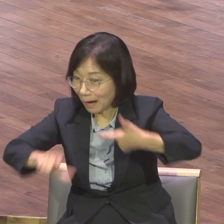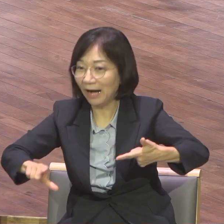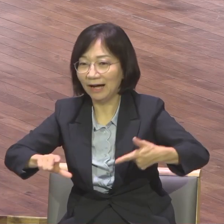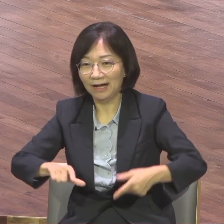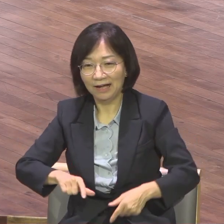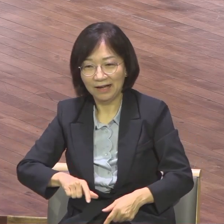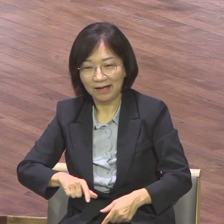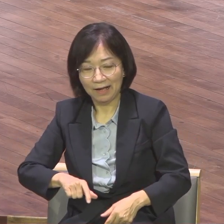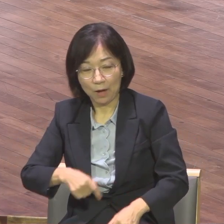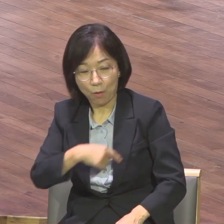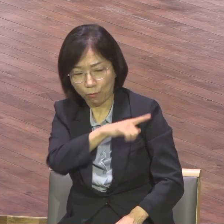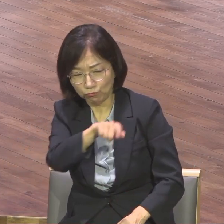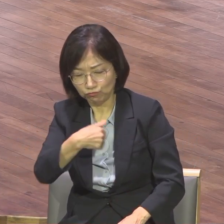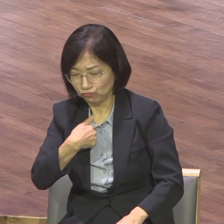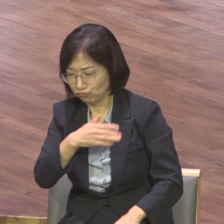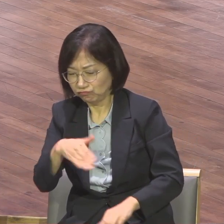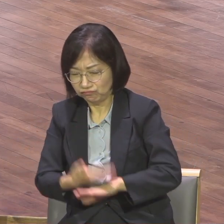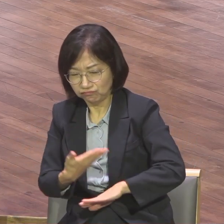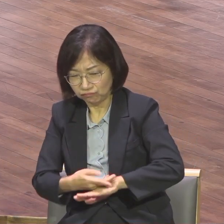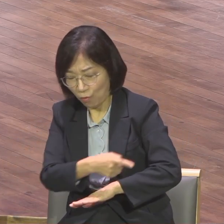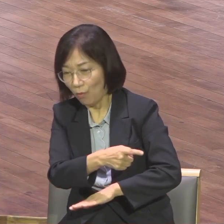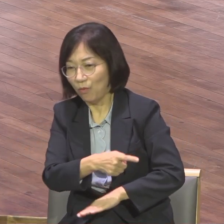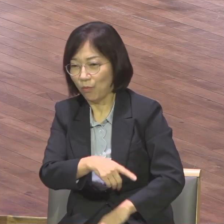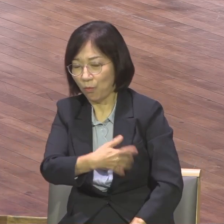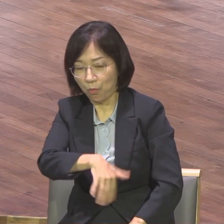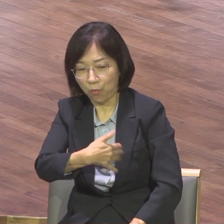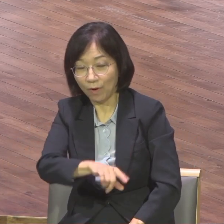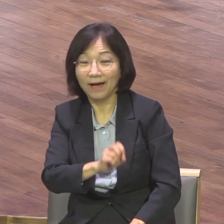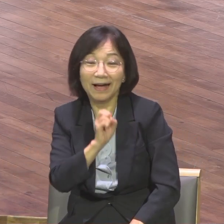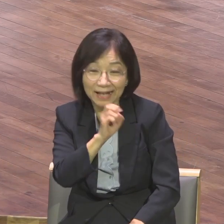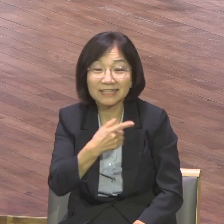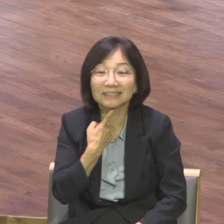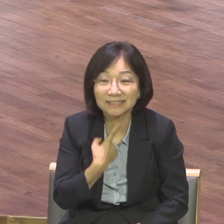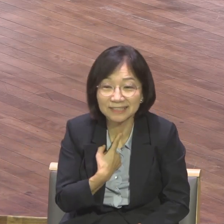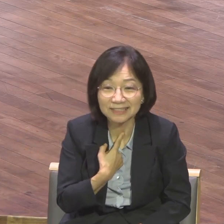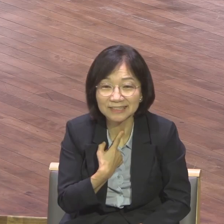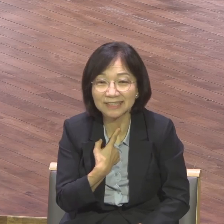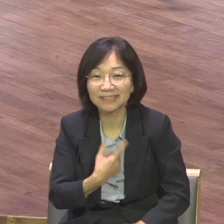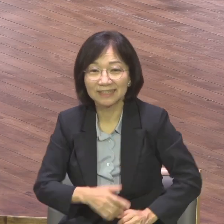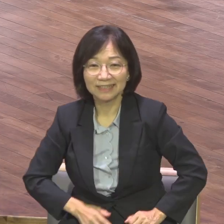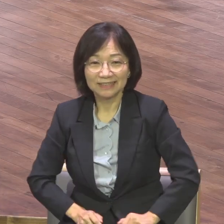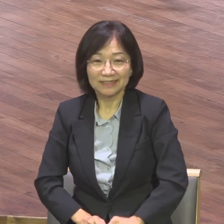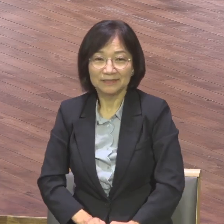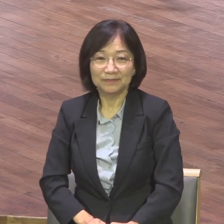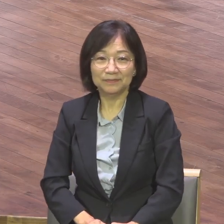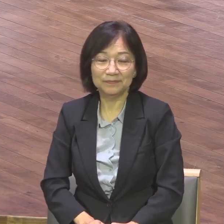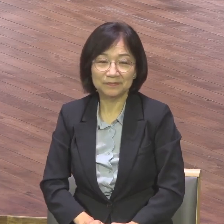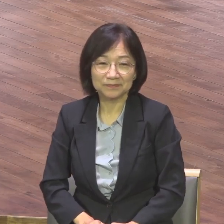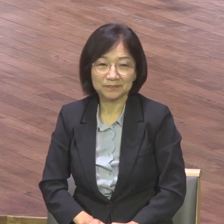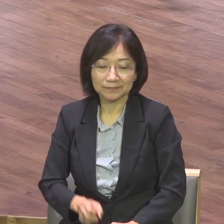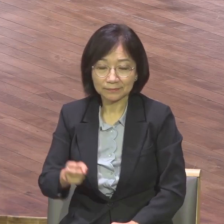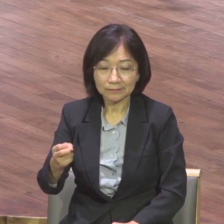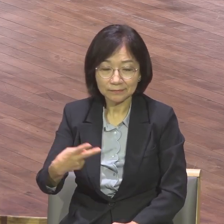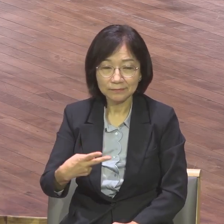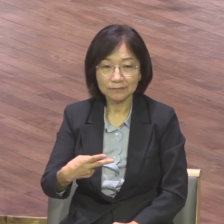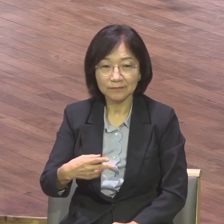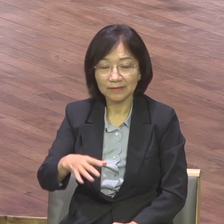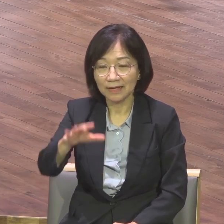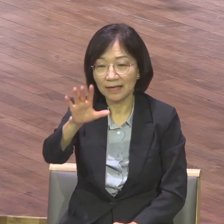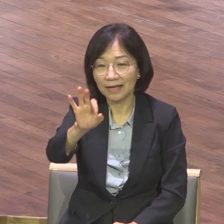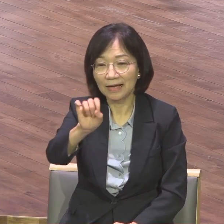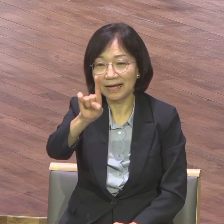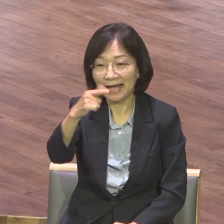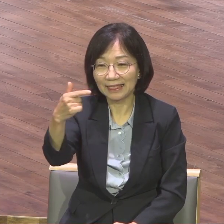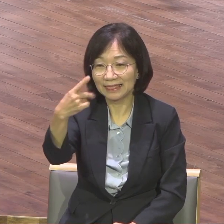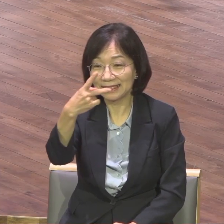완전히 다른 삶을 사는 분들이었습니다. 그리고 오늘 우리가 살펴볼 사도행전 13장의 말씀은 안디옥 교회가